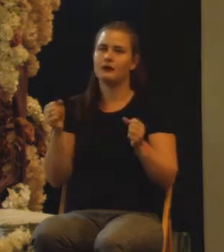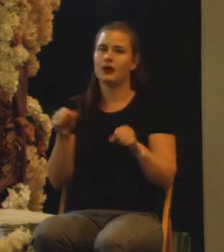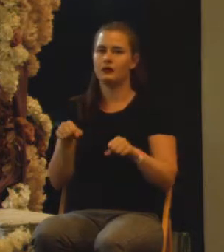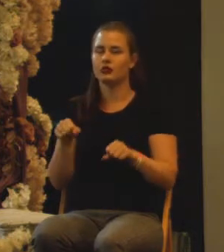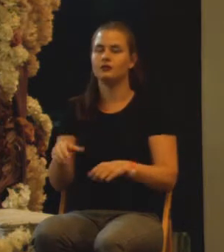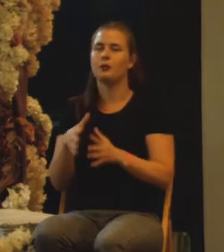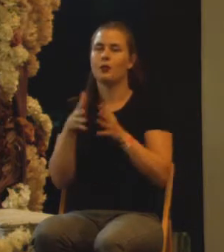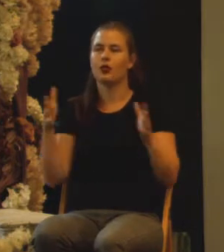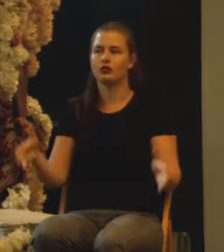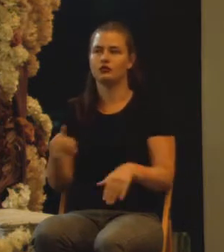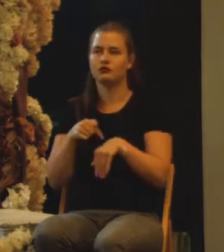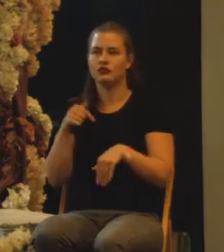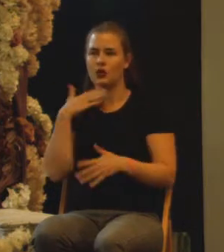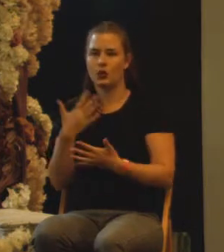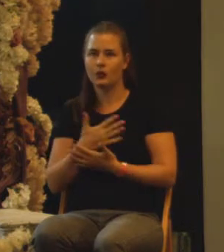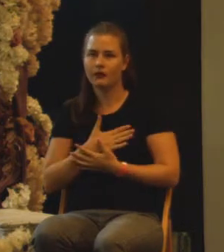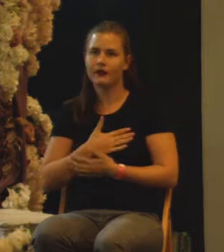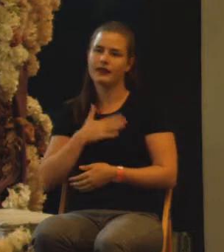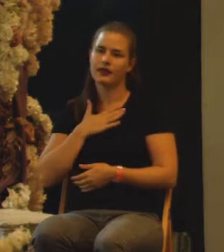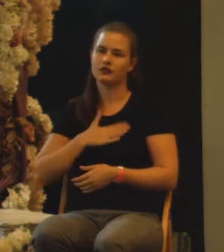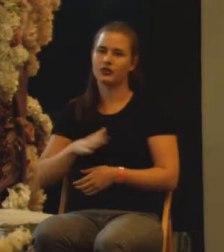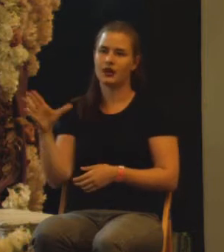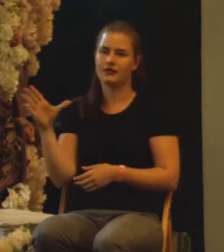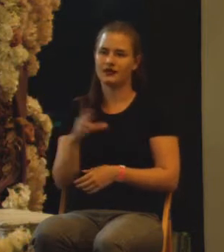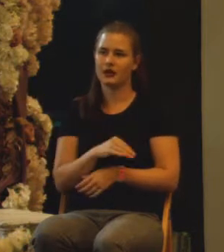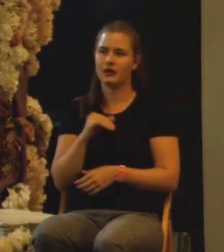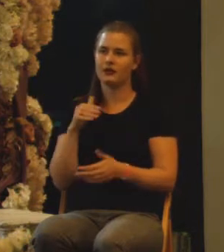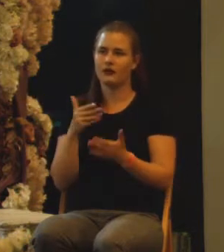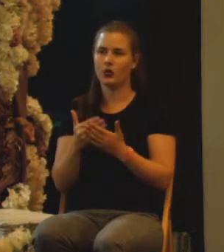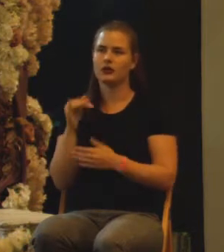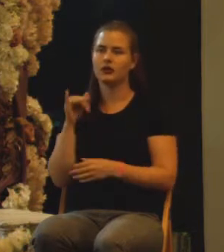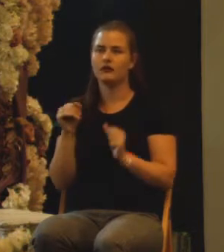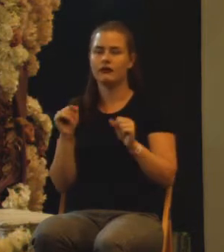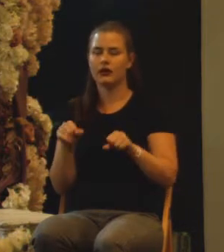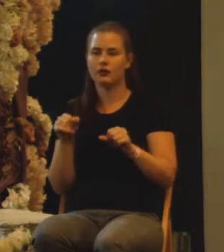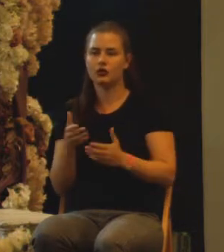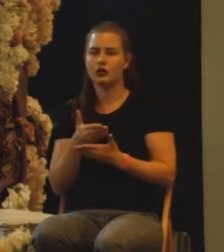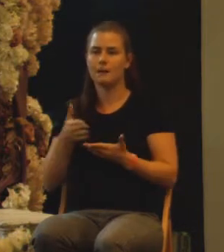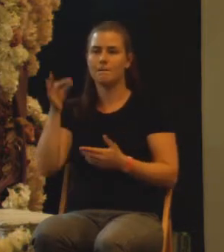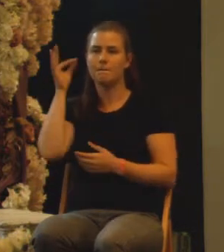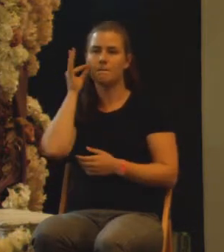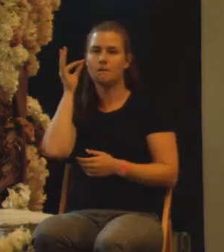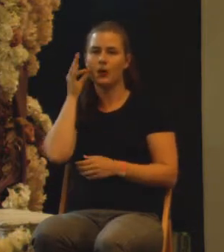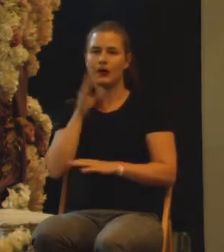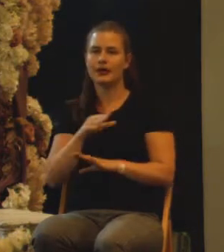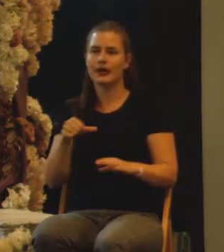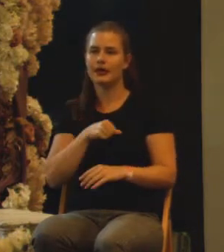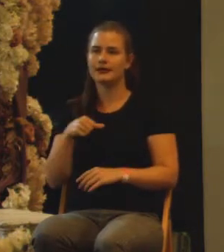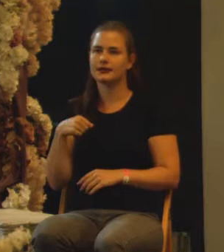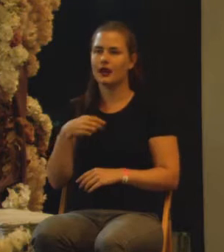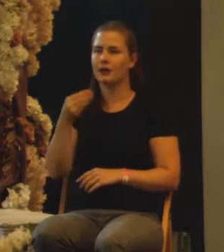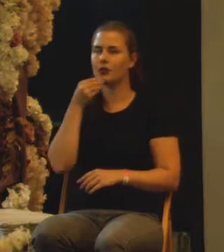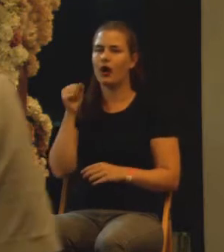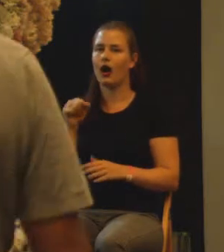в любви, наслаждались бы всем, вот, и, возможно, бы мы помнили бы не сами блюда, а